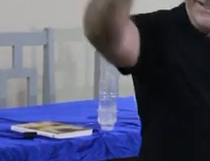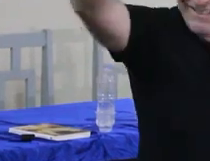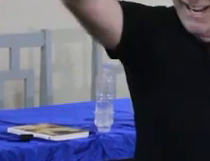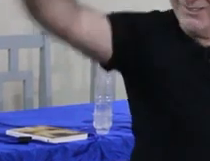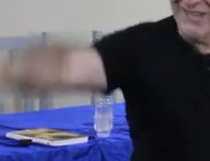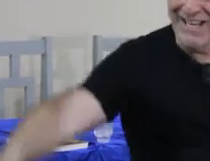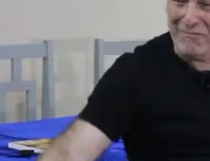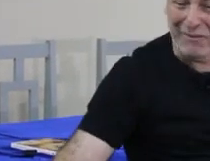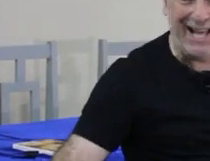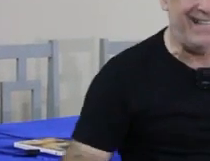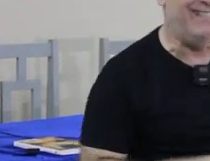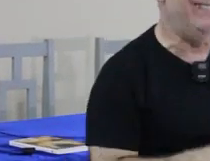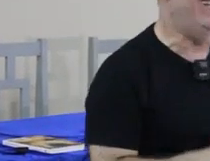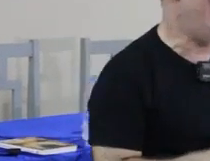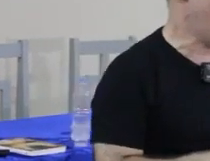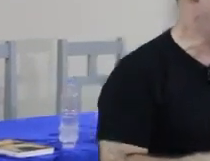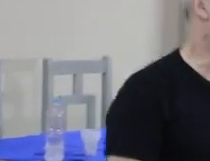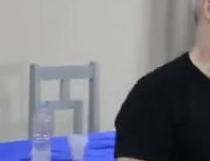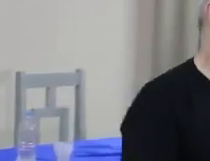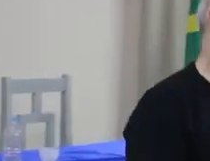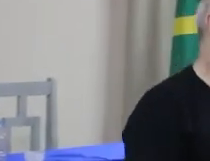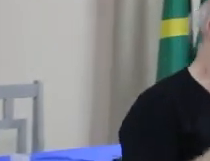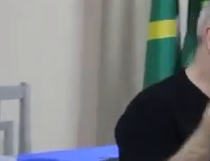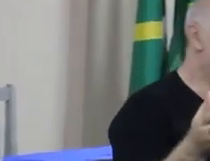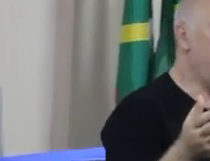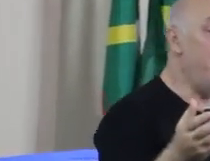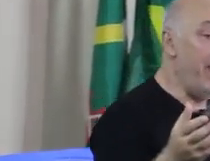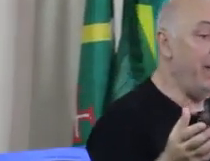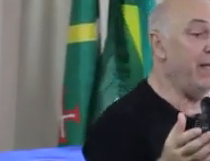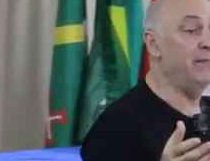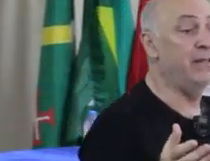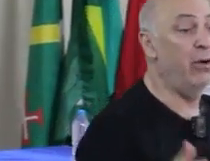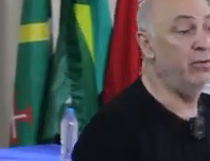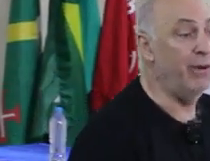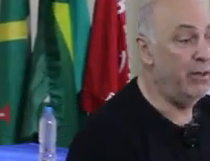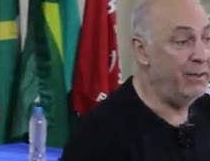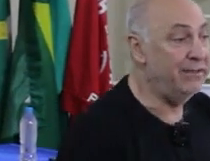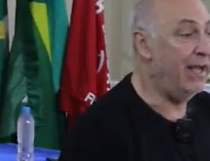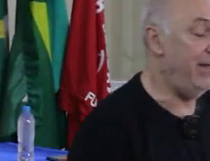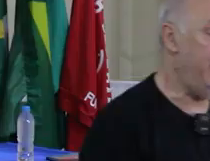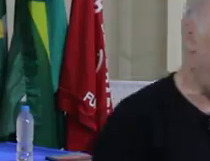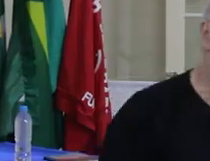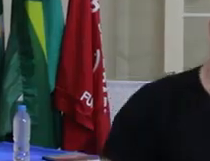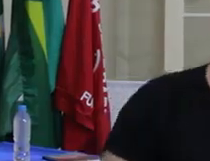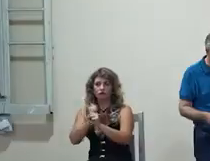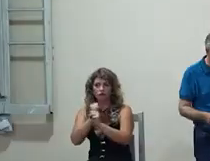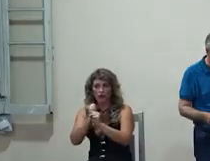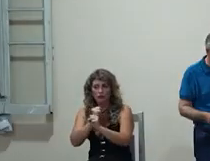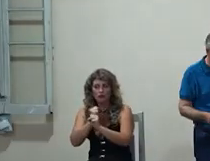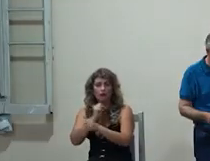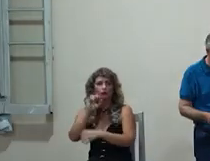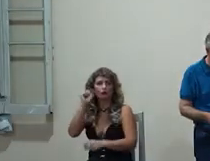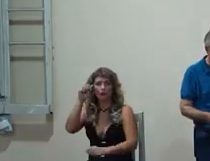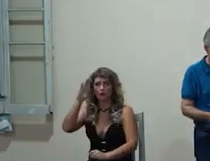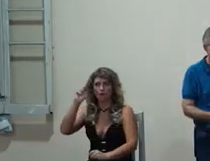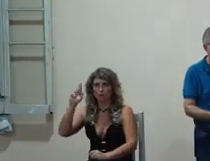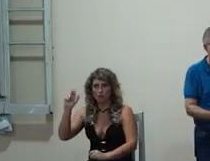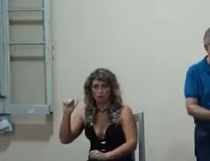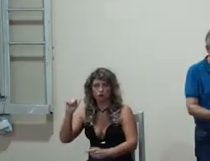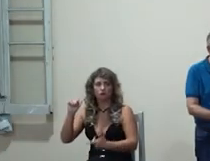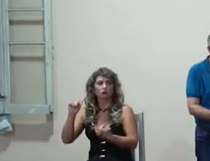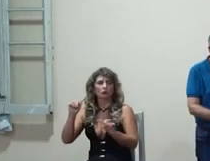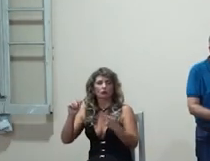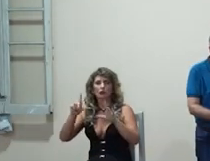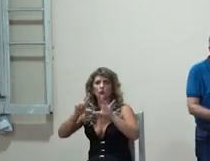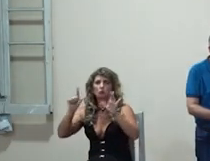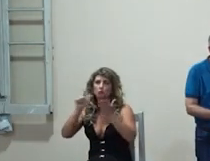está registrado lá na placa de entrada, projeto também de restauro do Abrão Assad, e saiu